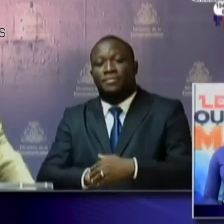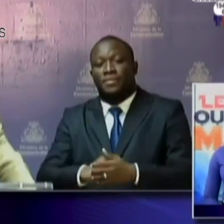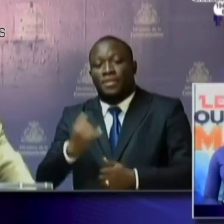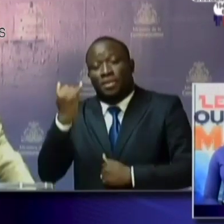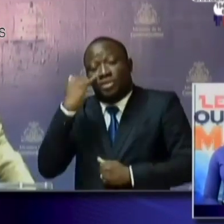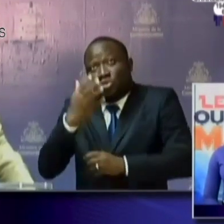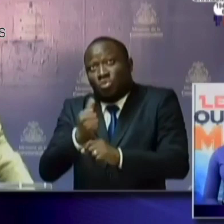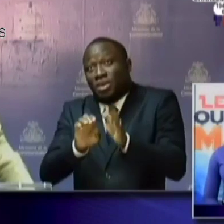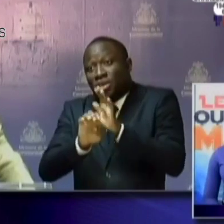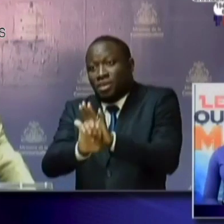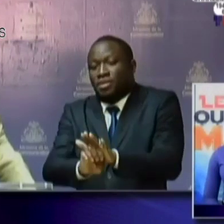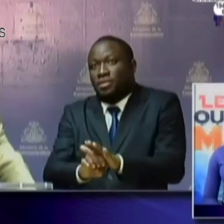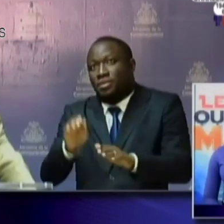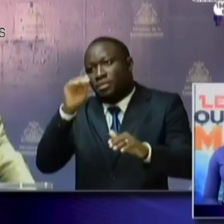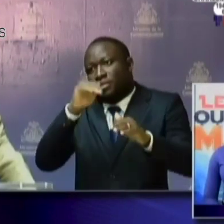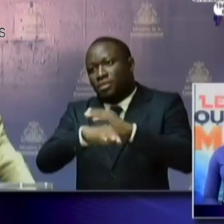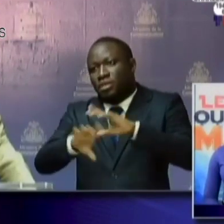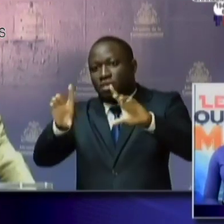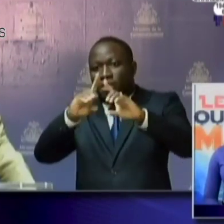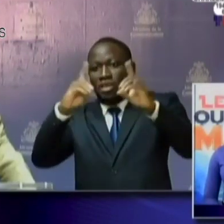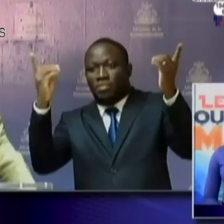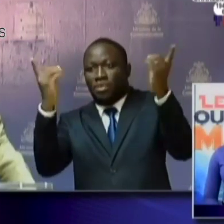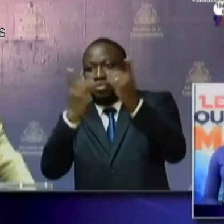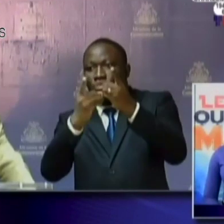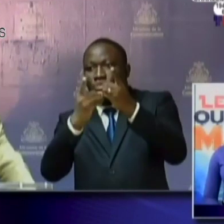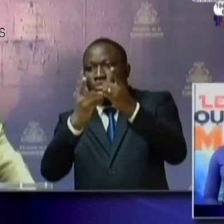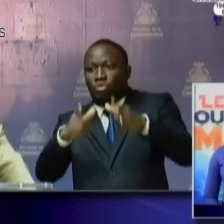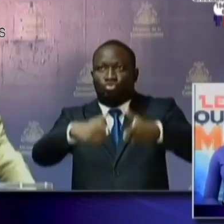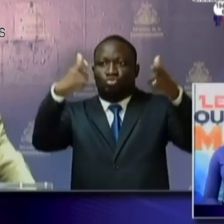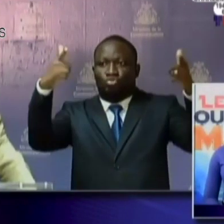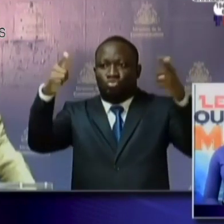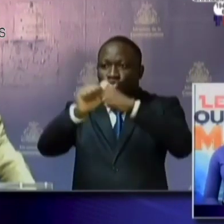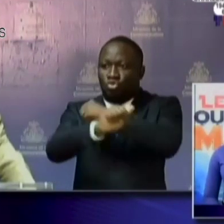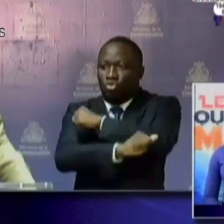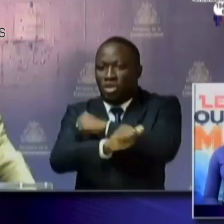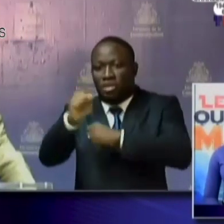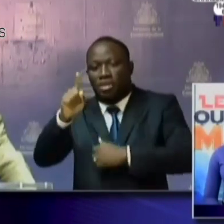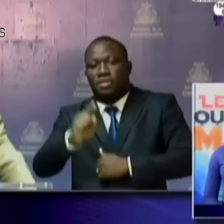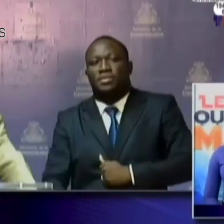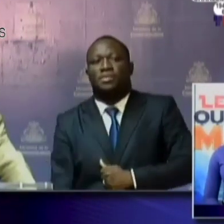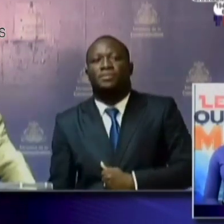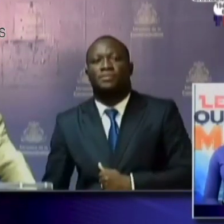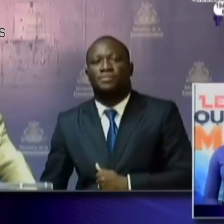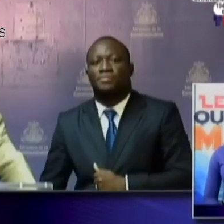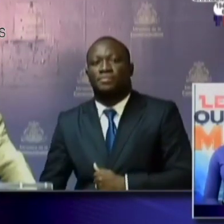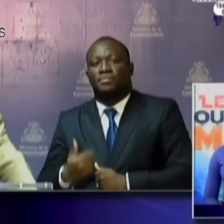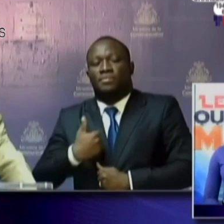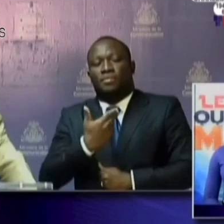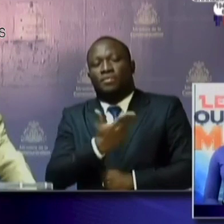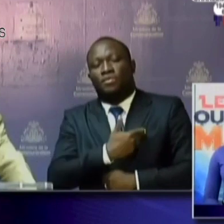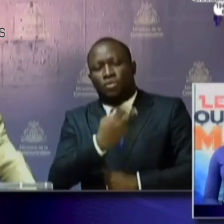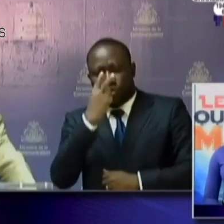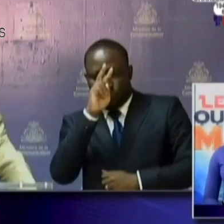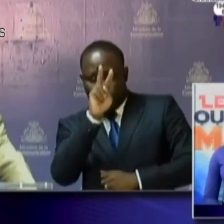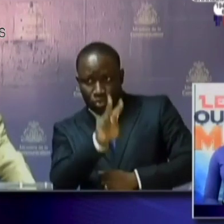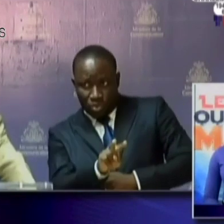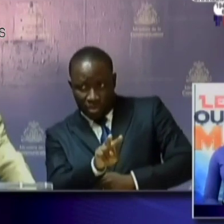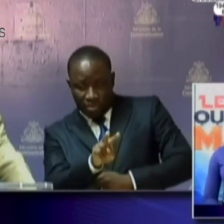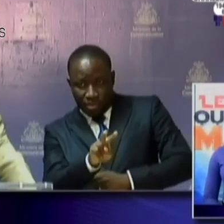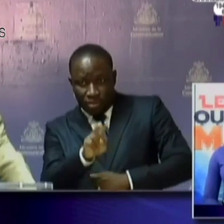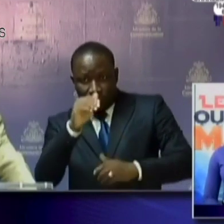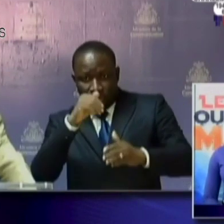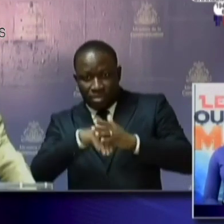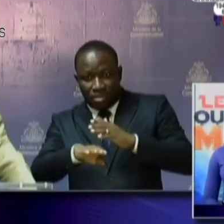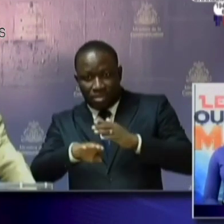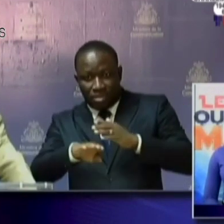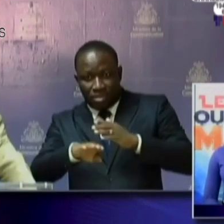l'a dirigé dans pays particulièrement dans cadre des caravane changement dans occasion 27e conférence le lundi de la presse